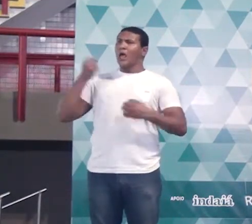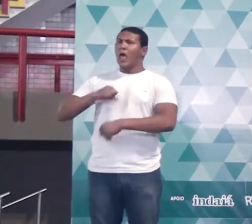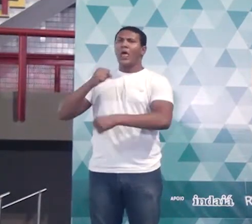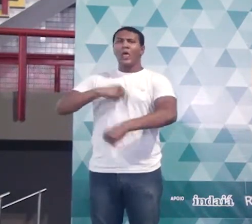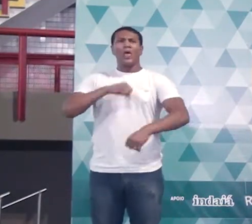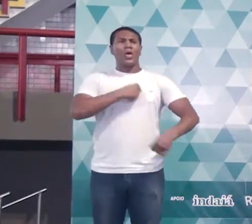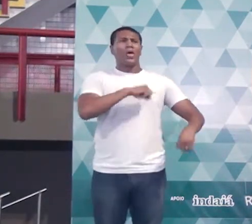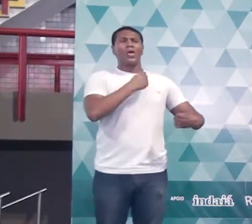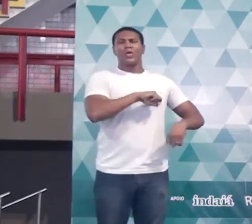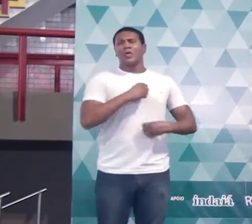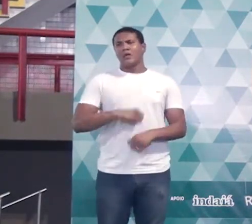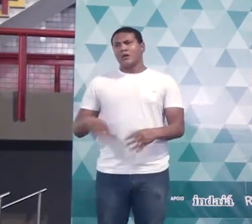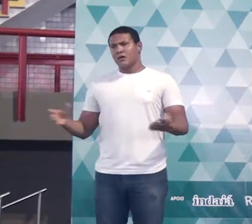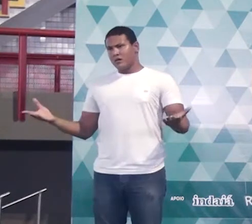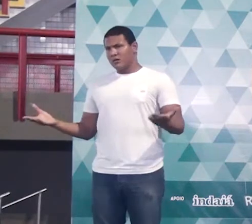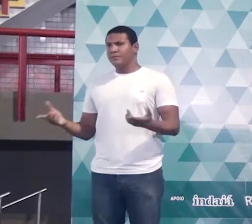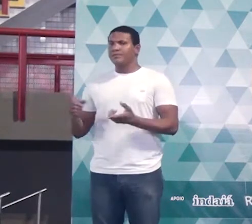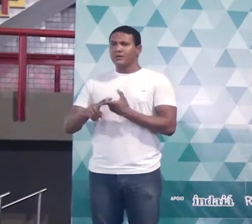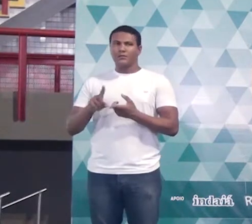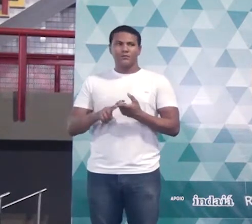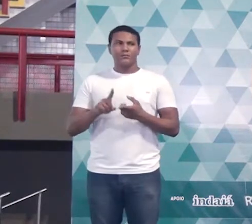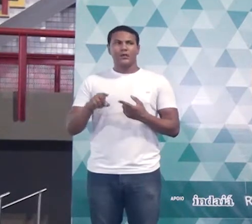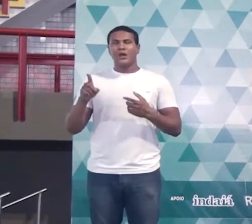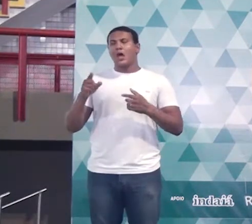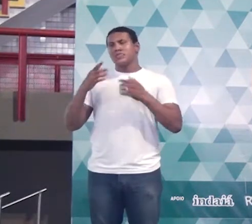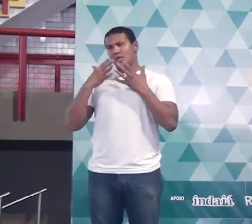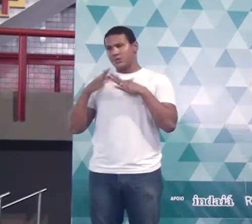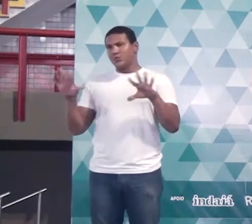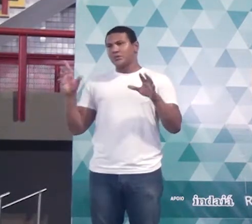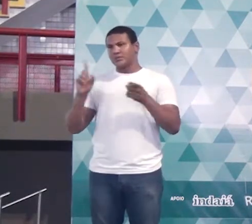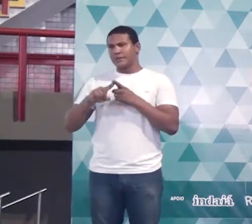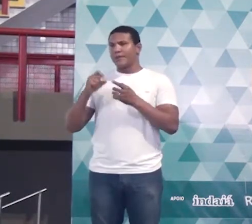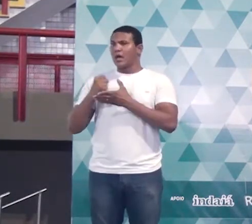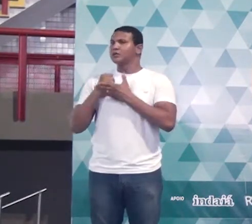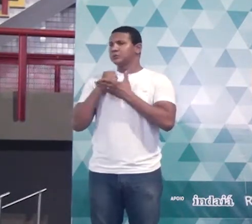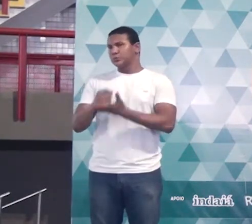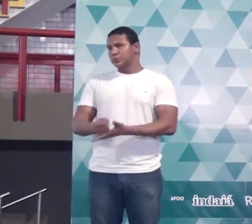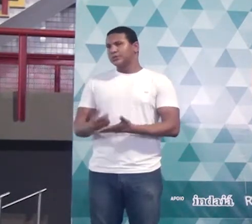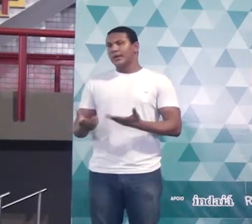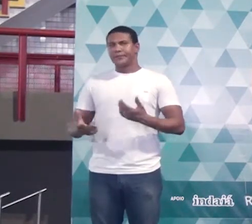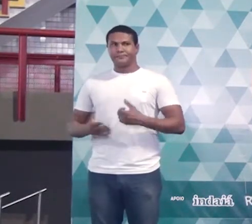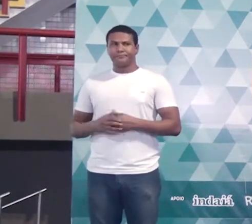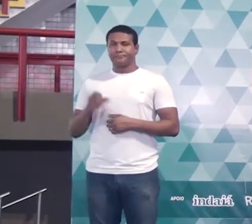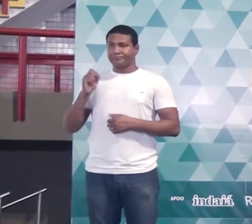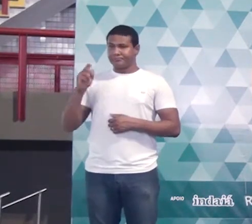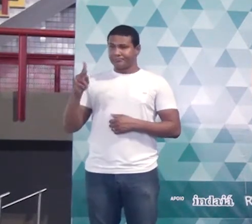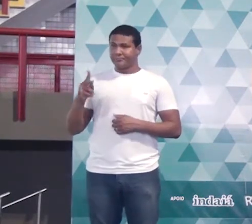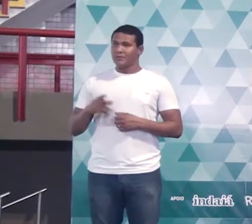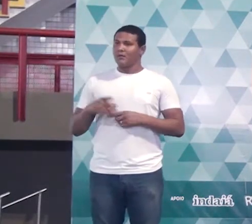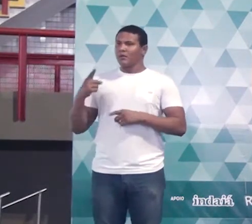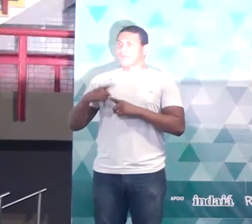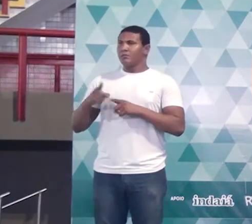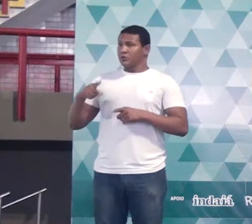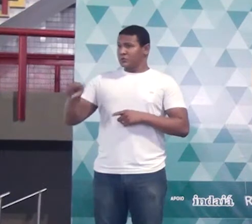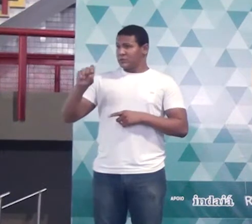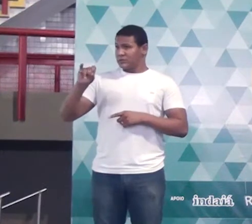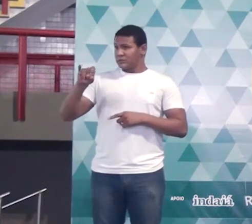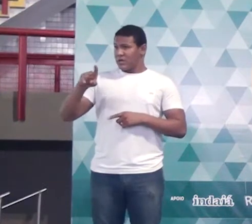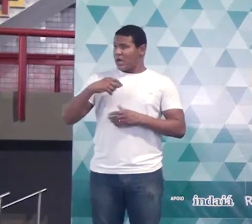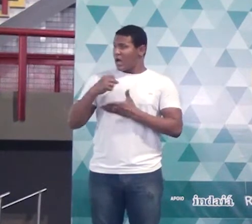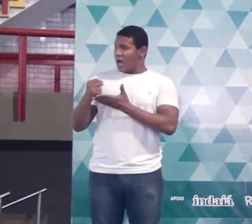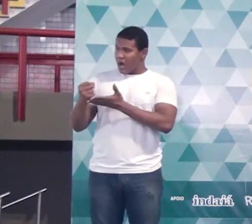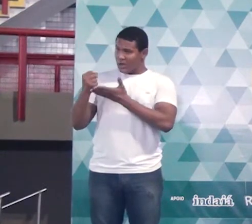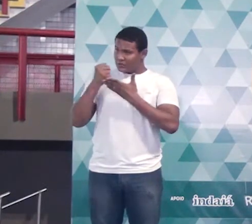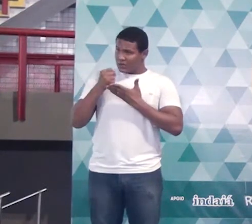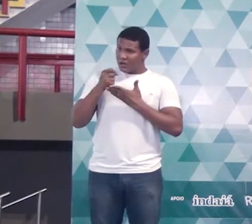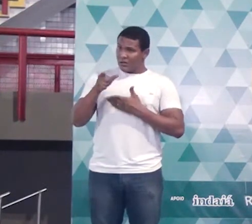a natureza agradece, tá certo? Muito bem, então faça a sua parte, porque eu tenho certeza de que você é a mudança